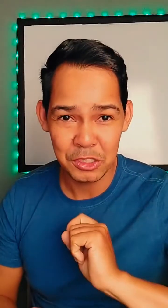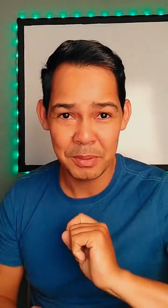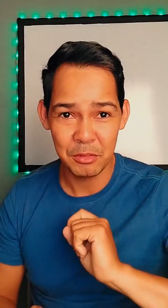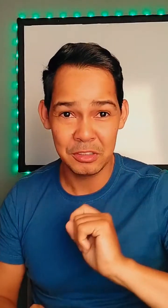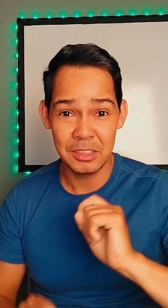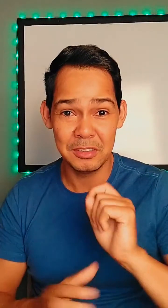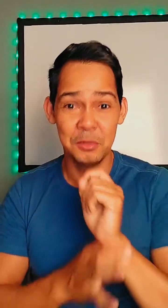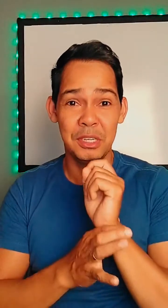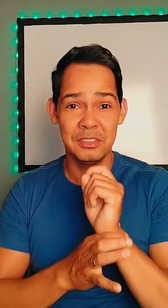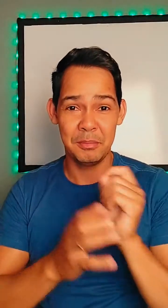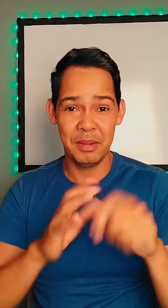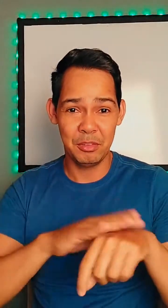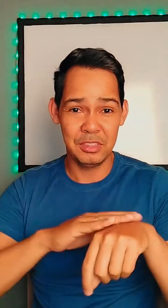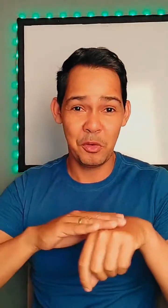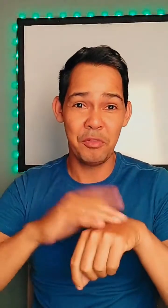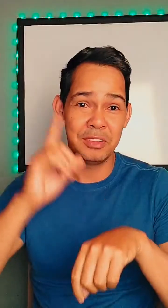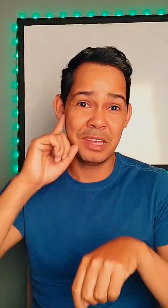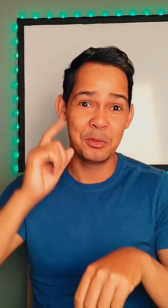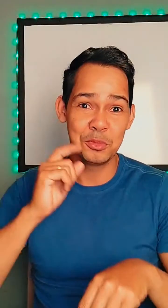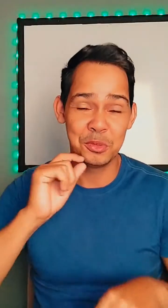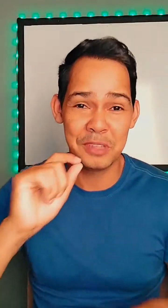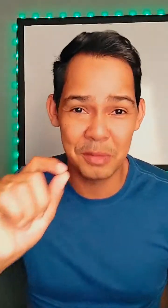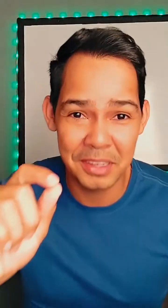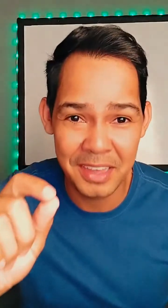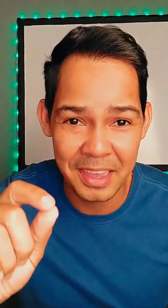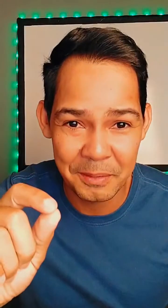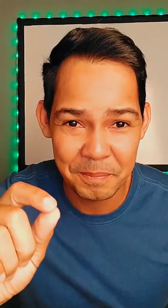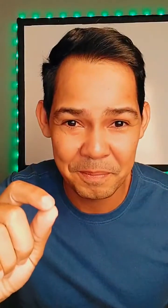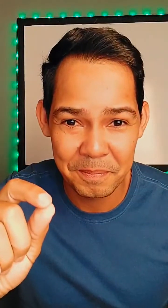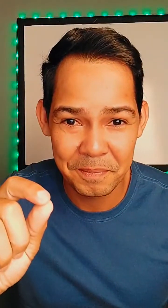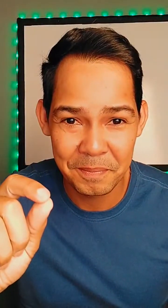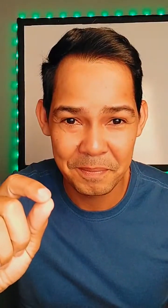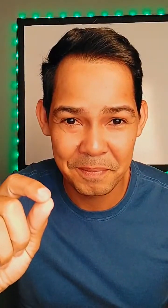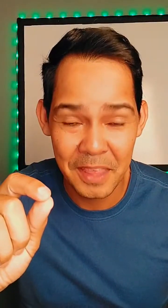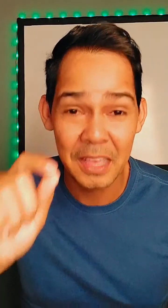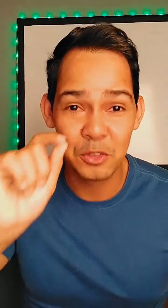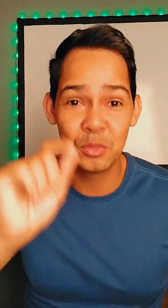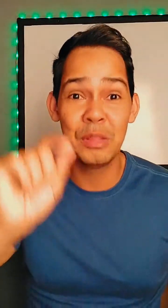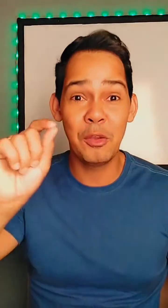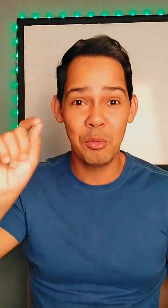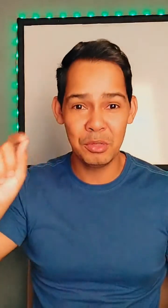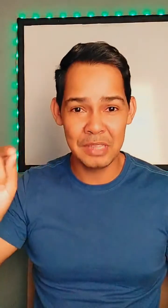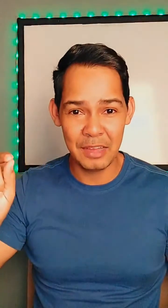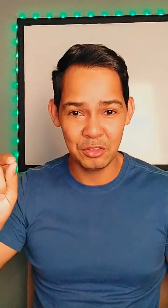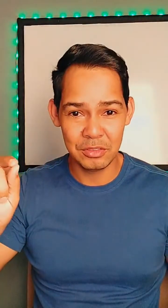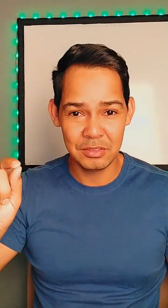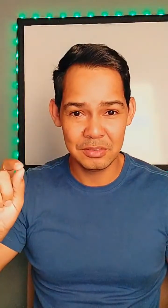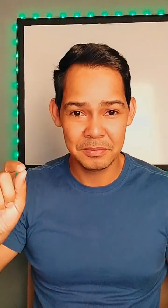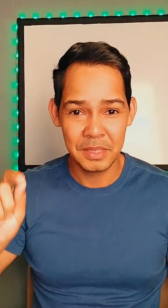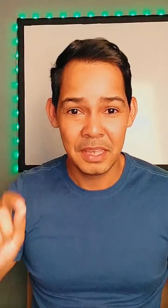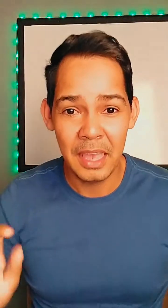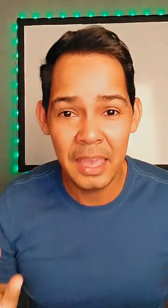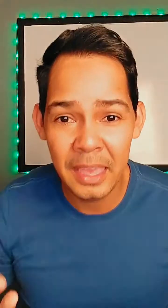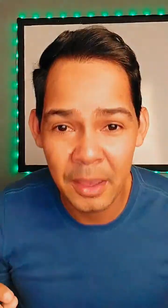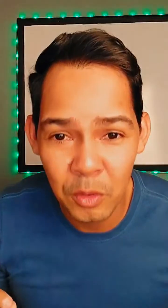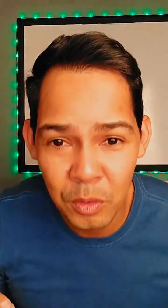você ter segurança, para você conversar com o surdo, sabe o que é? Estudar em comunidade.